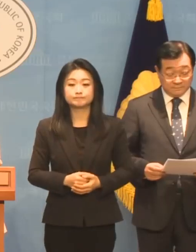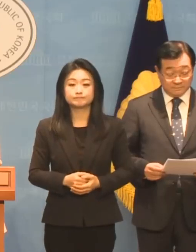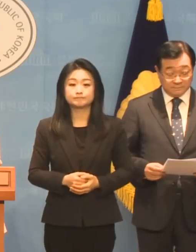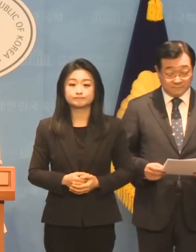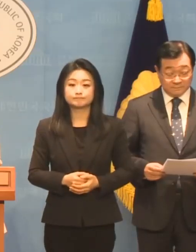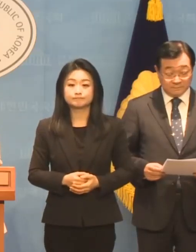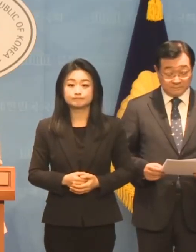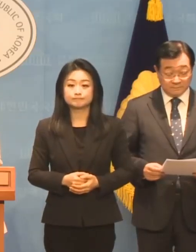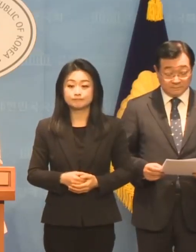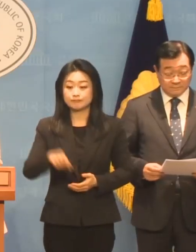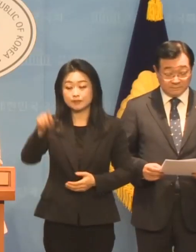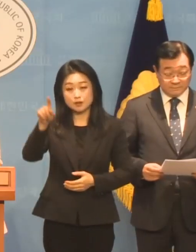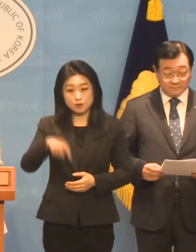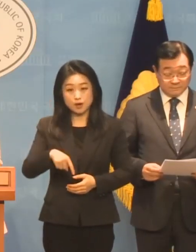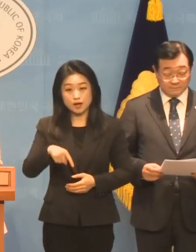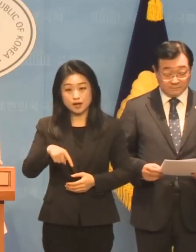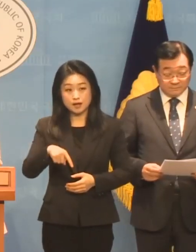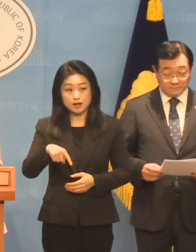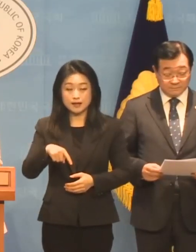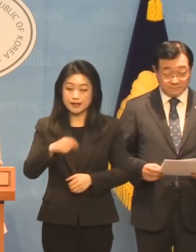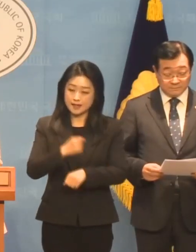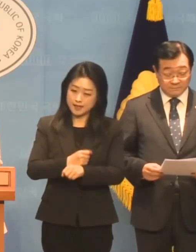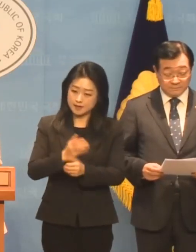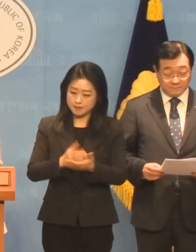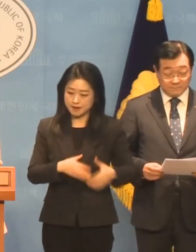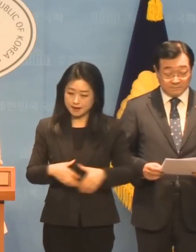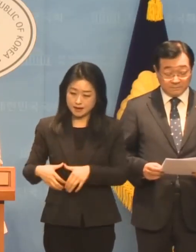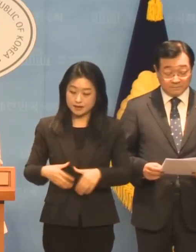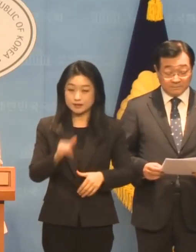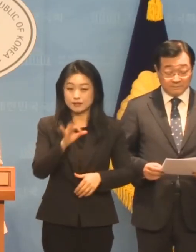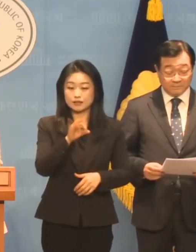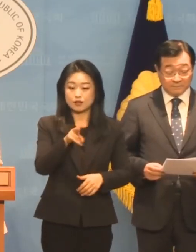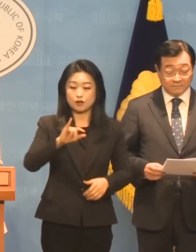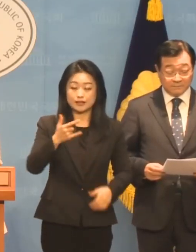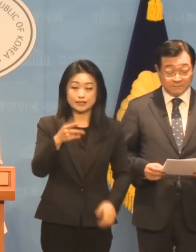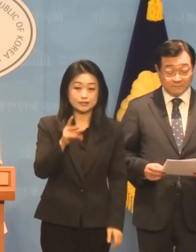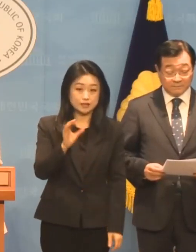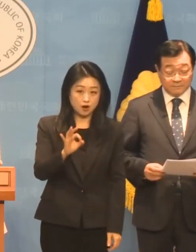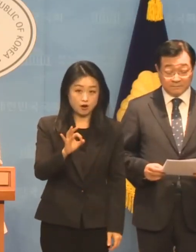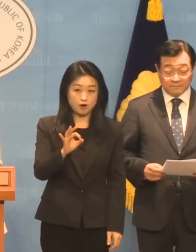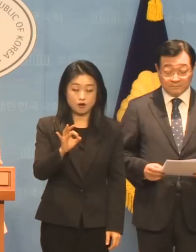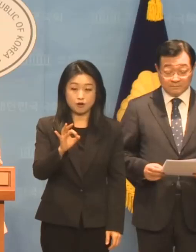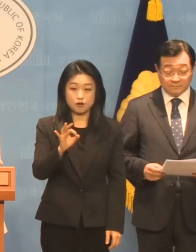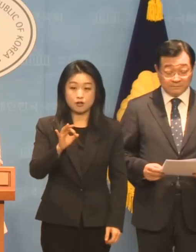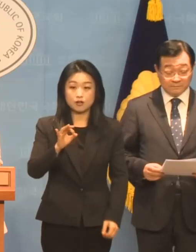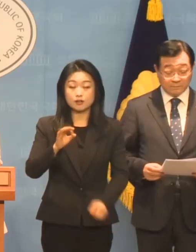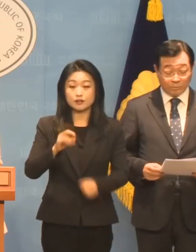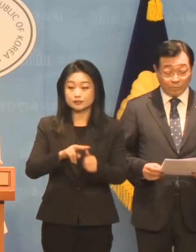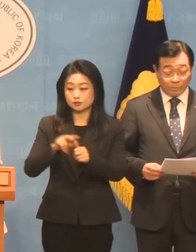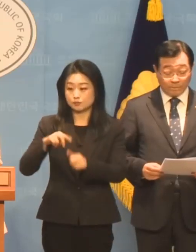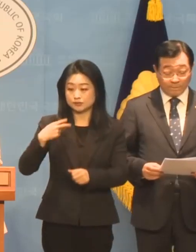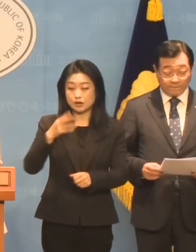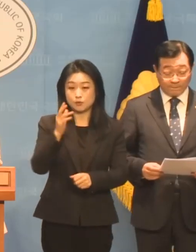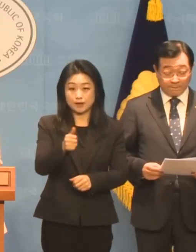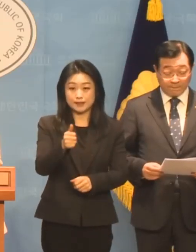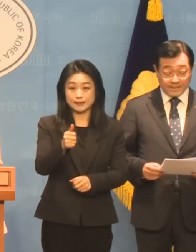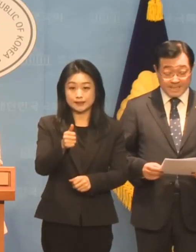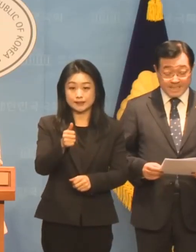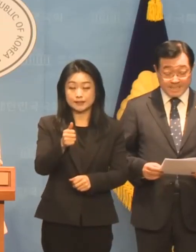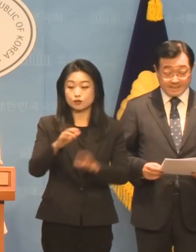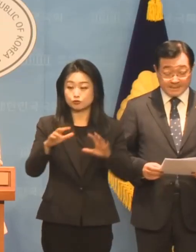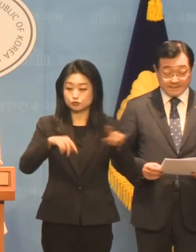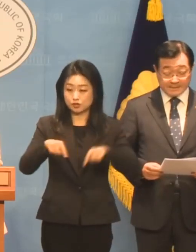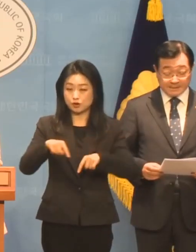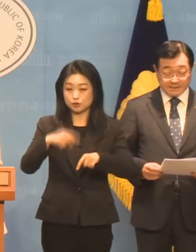아직 명확한 출석 의사를 밝히지 않은 여인영 전 방첩사령관도 반드시